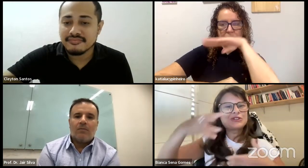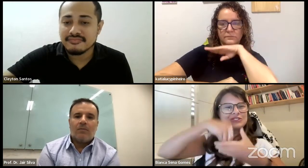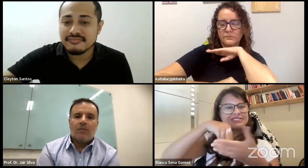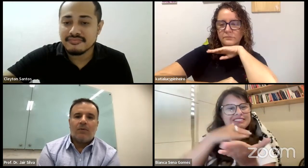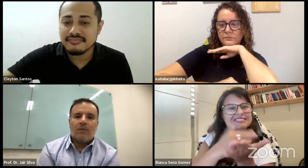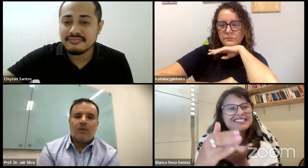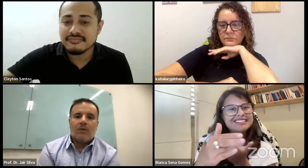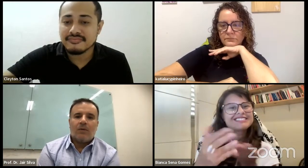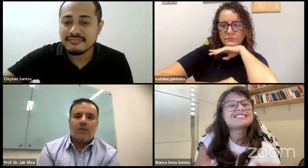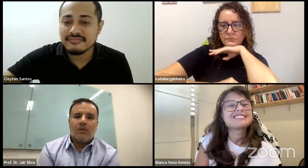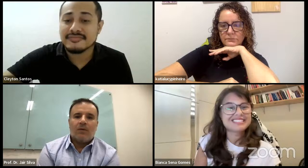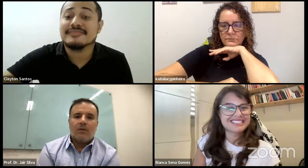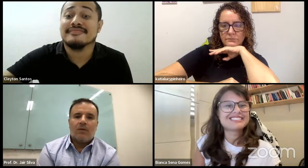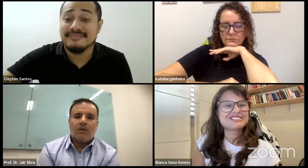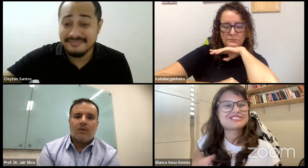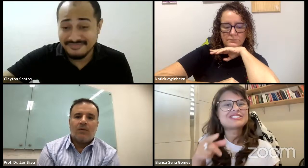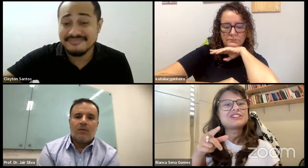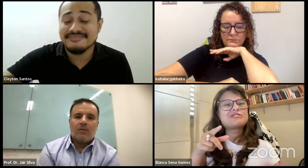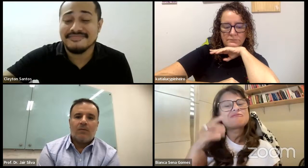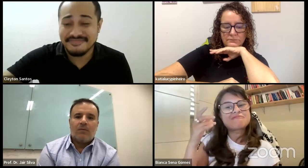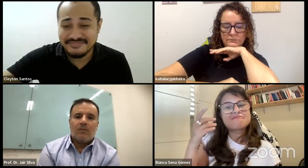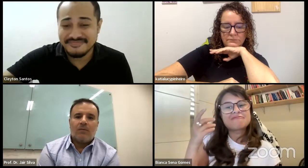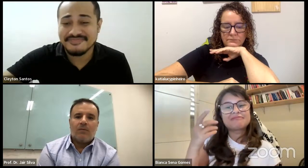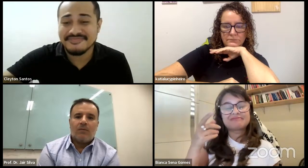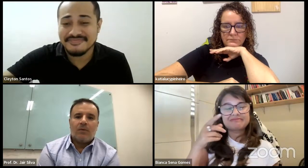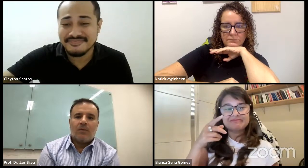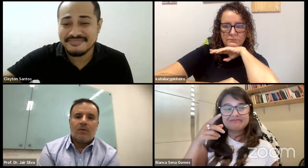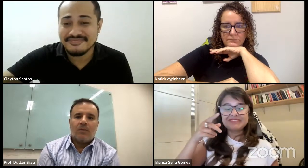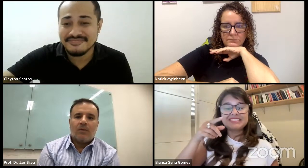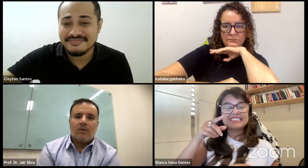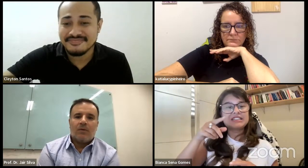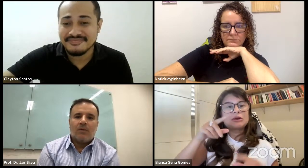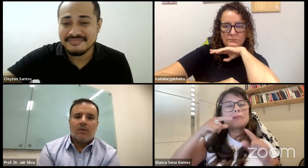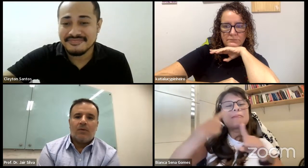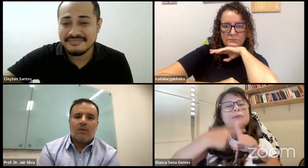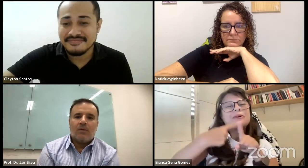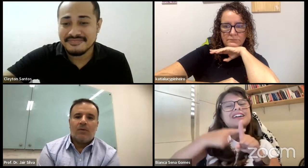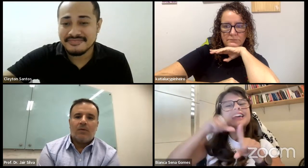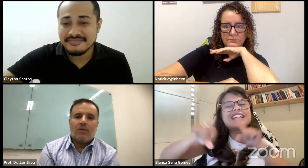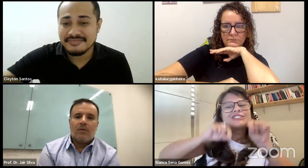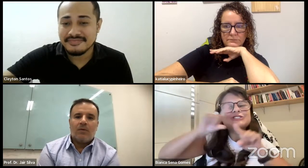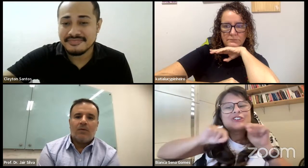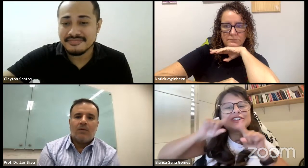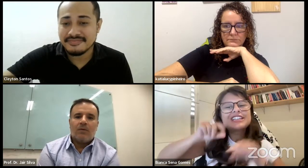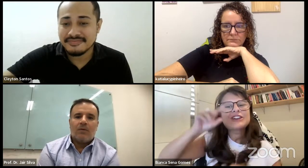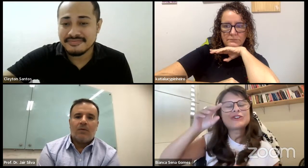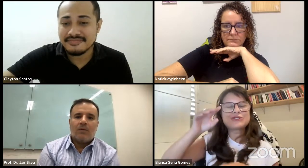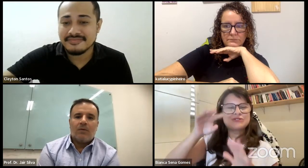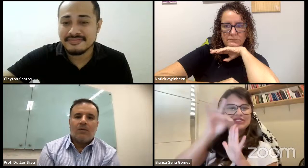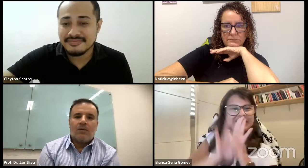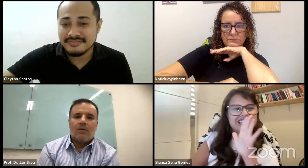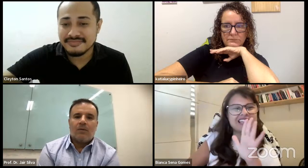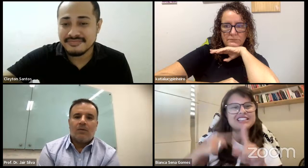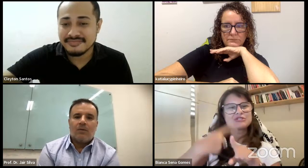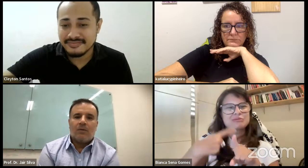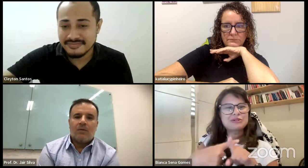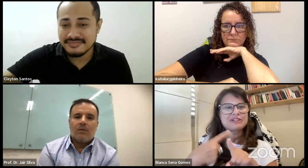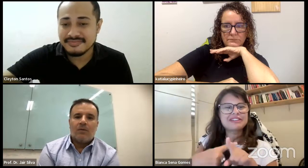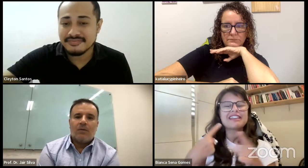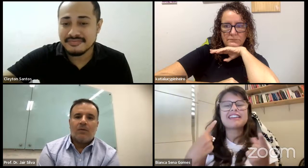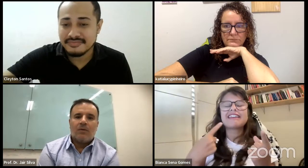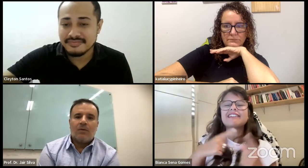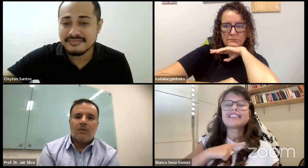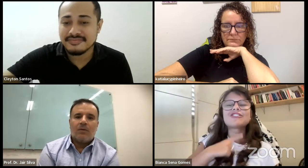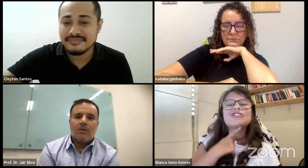esses pormenores da fonologia, da fonética, né? E você trouxe isso muito bem desde a sua introdução.